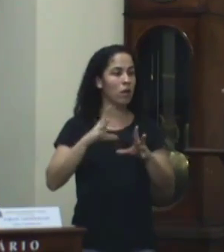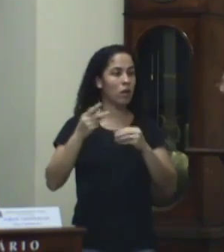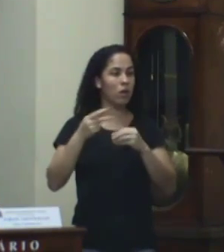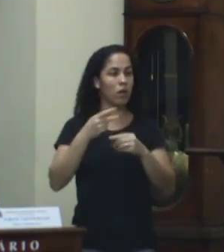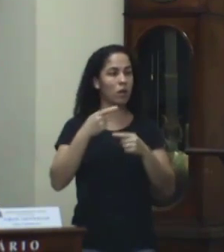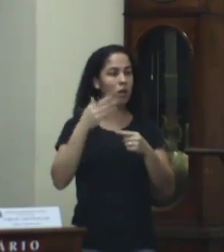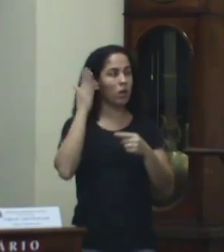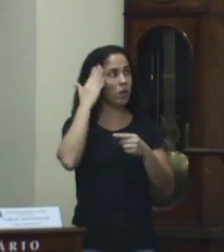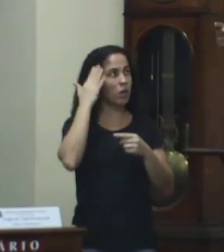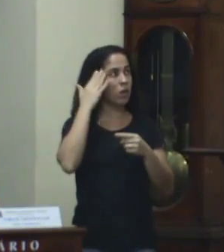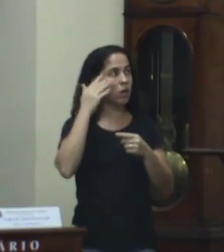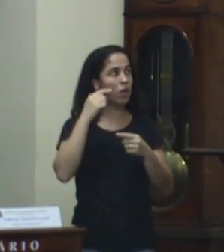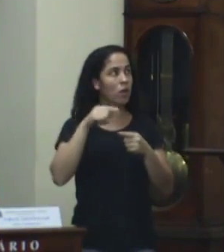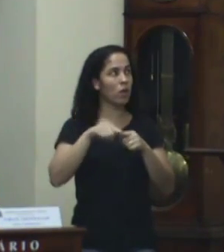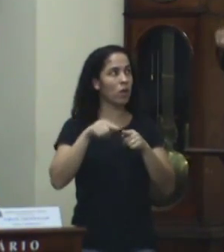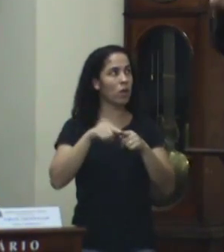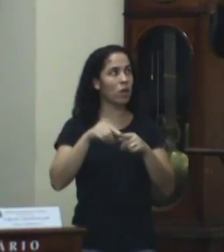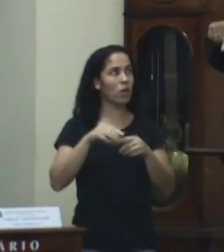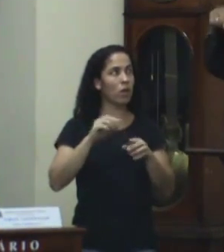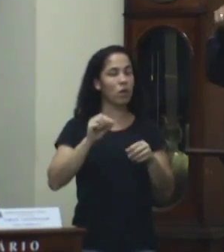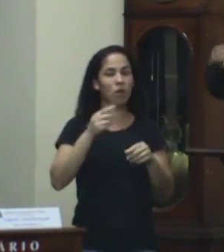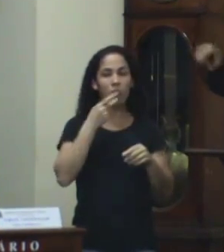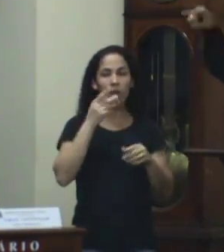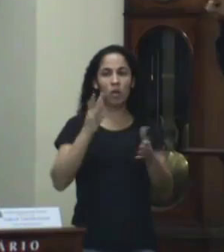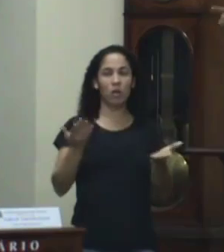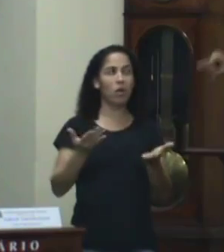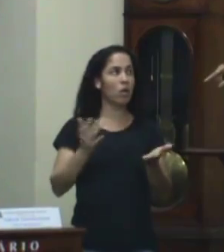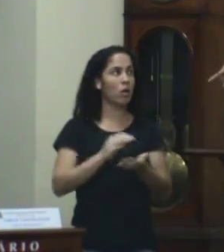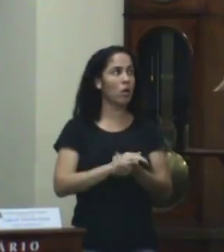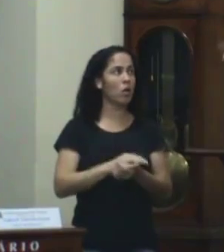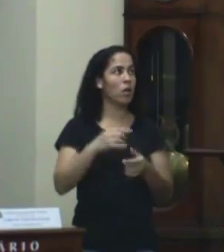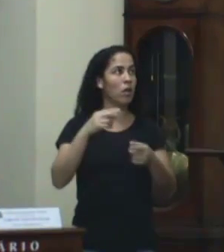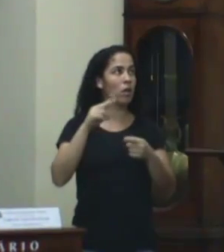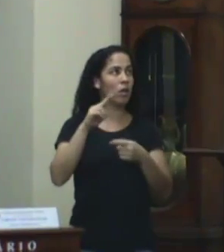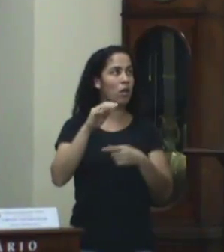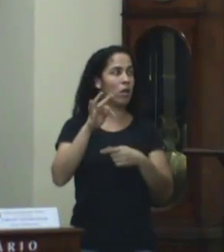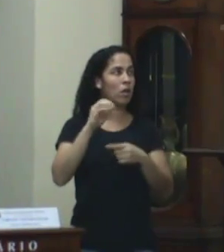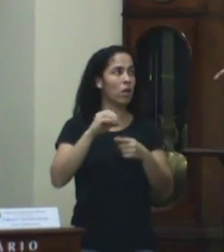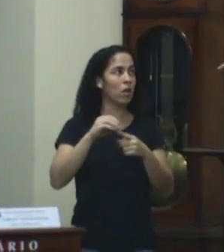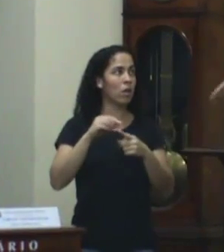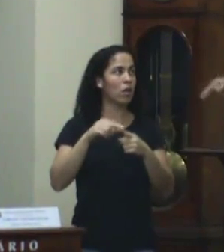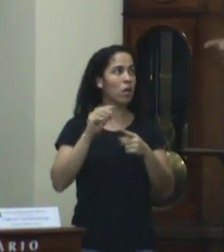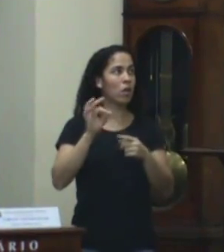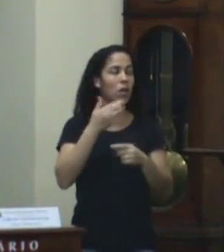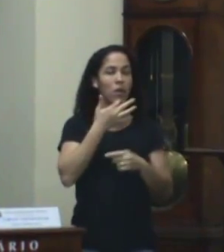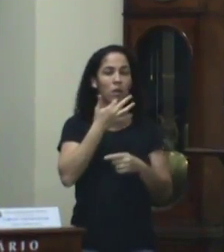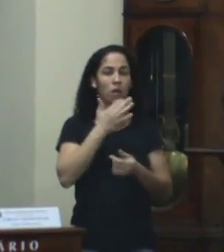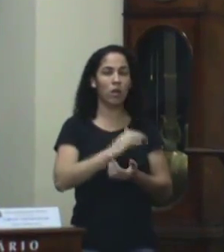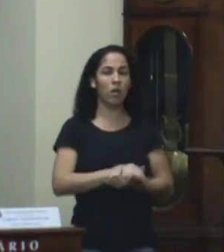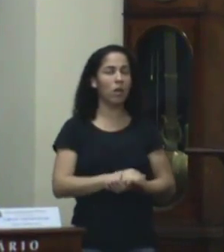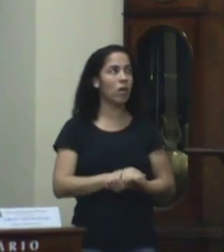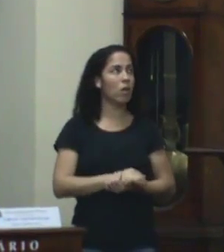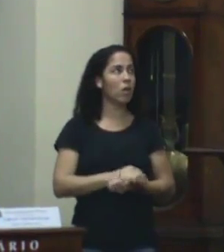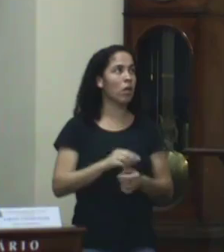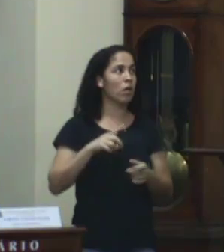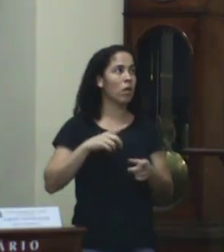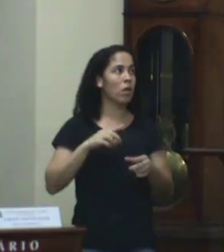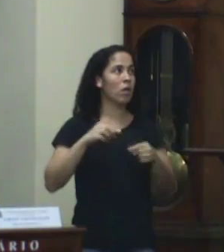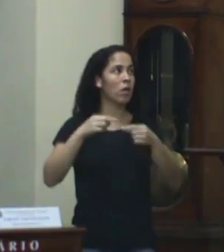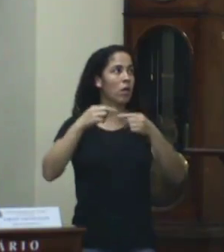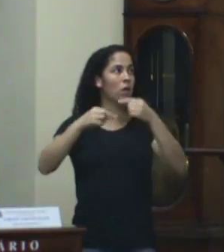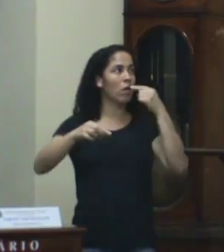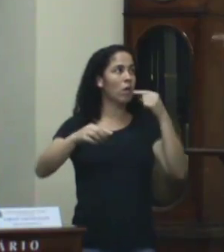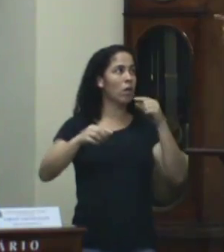rotativo, reverberando aquilo que eu disse aqui nos meus versos. Sabe o que aconteceu? Ele deu uma